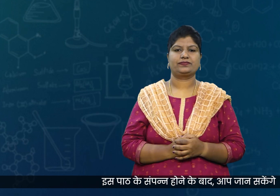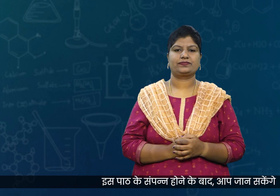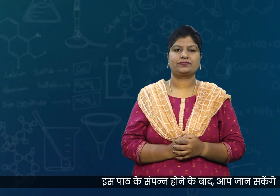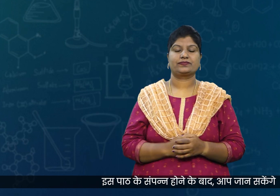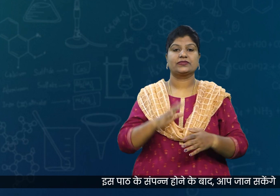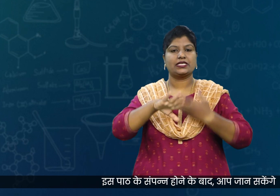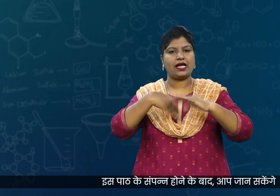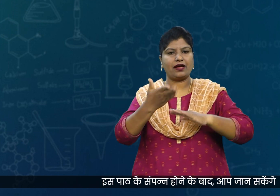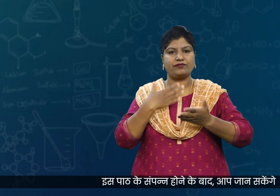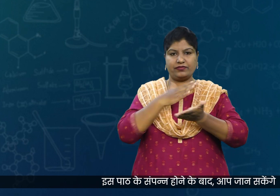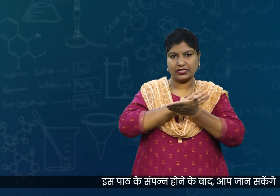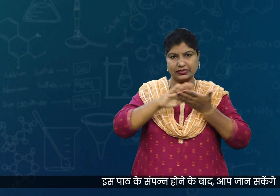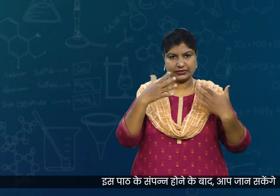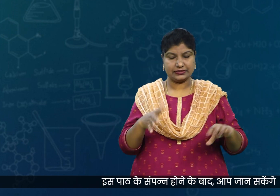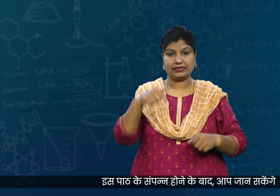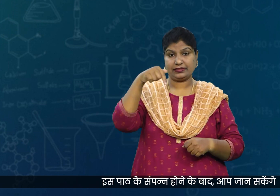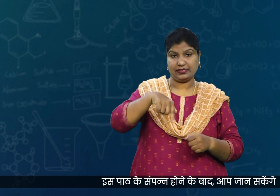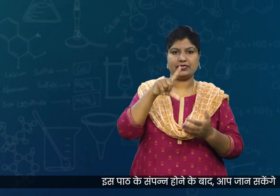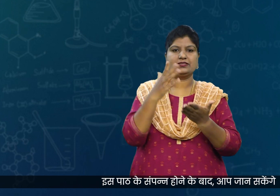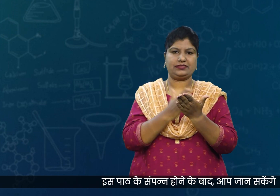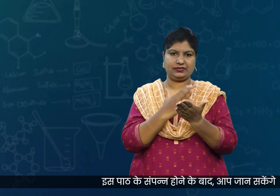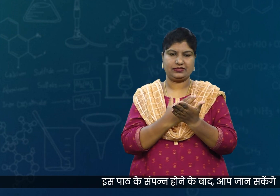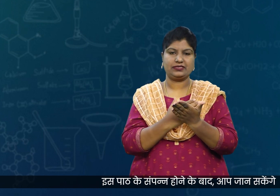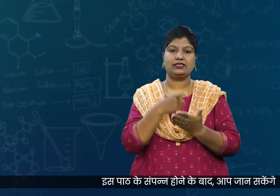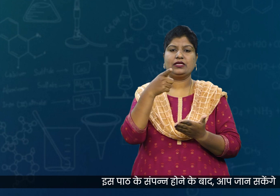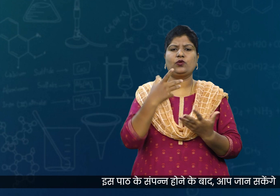इस पाठ के संपन्न होने के बाद आप जान सकेंगे